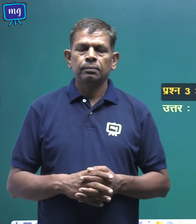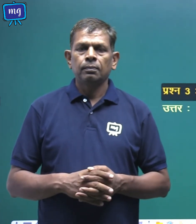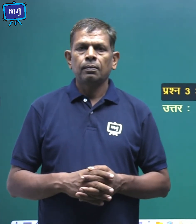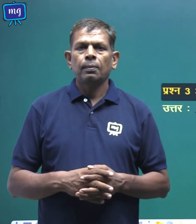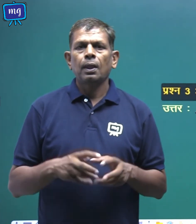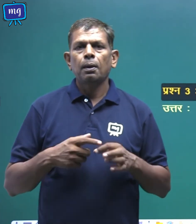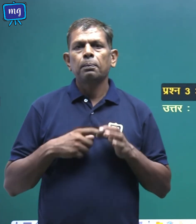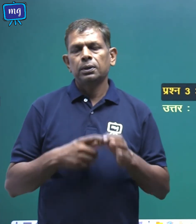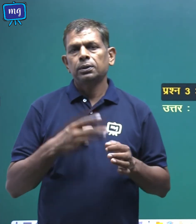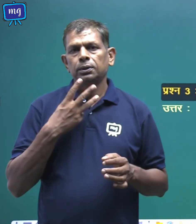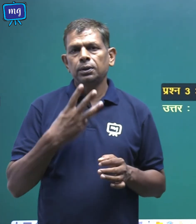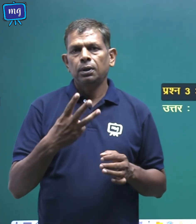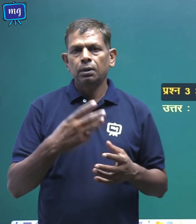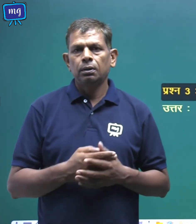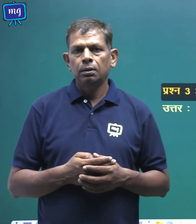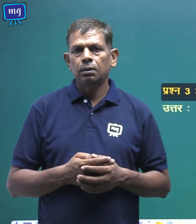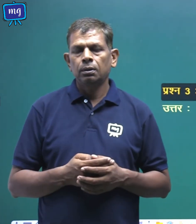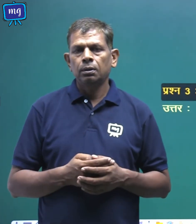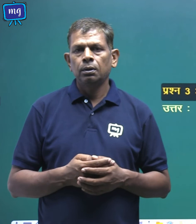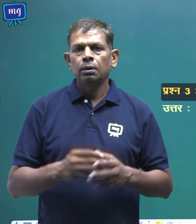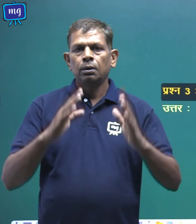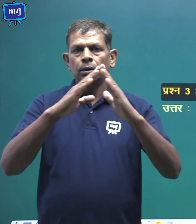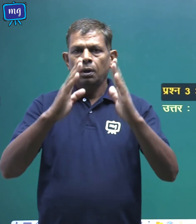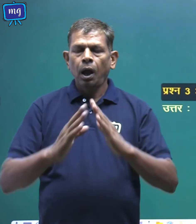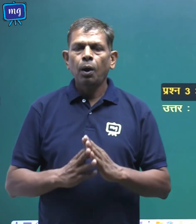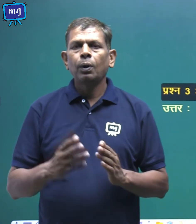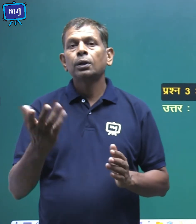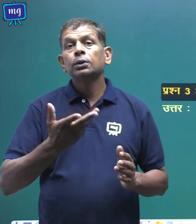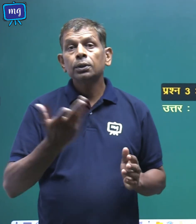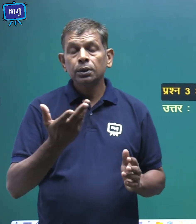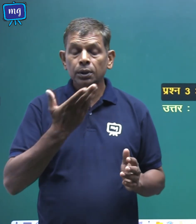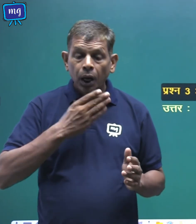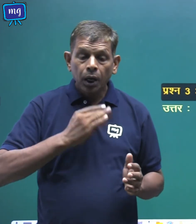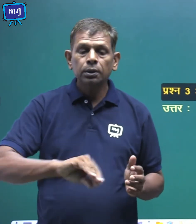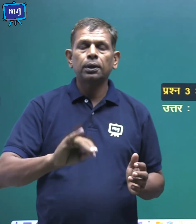प्रश्न 3, आवास किसे कहते हैं?